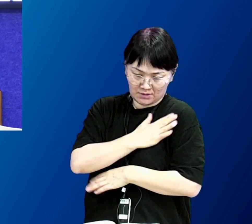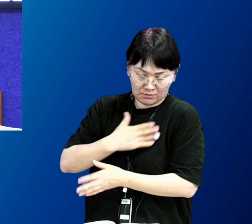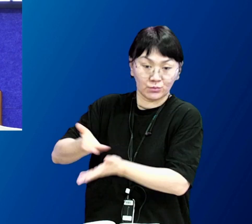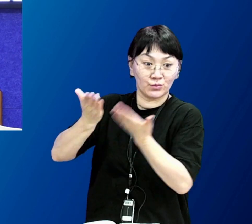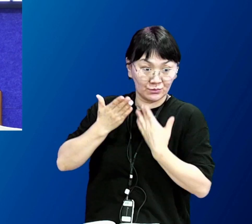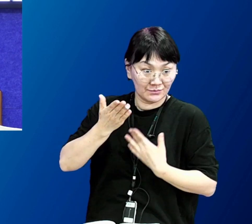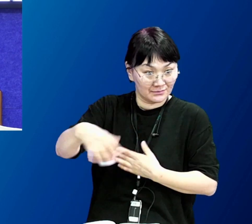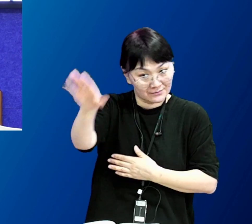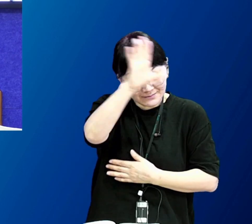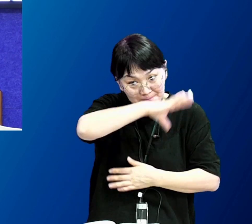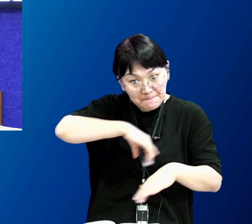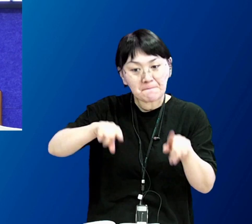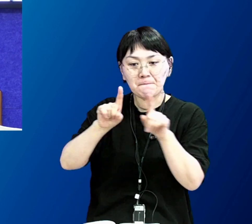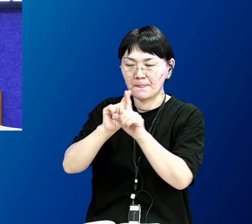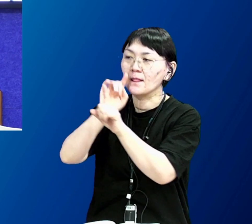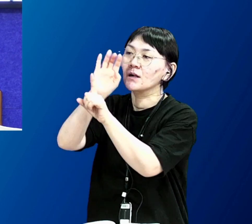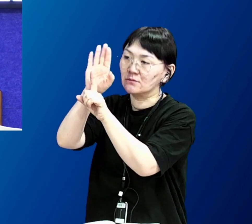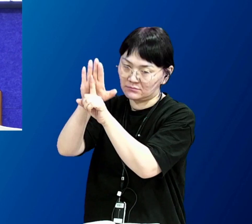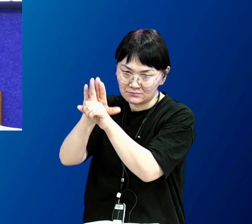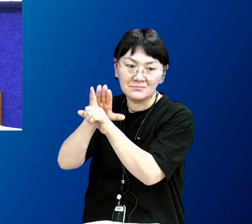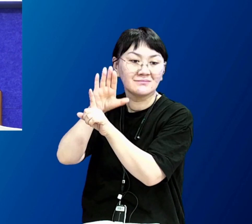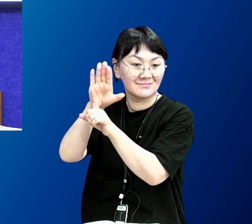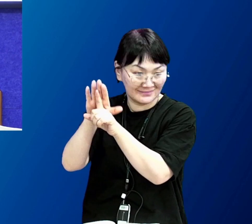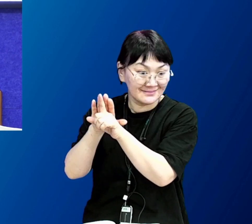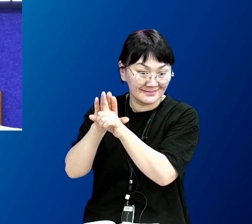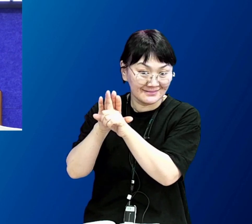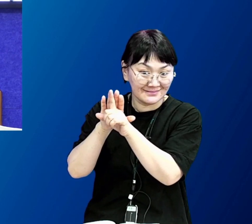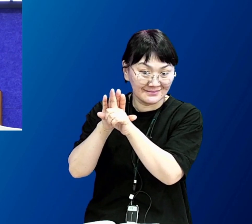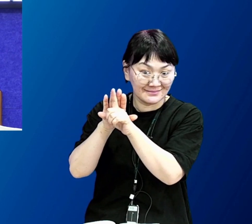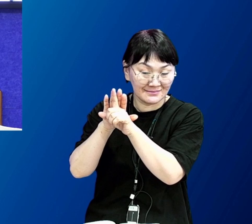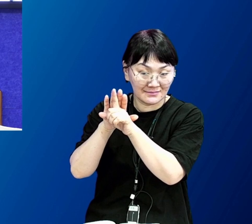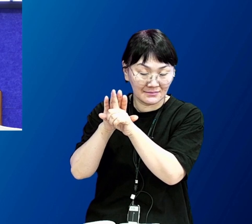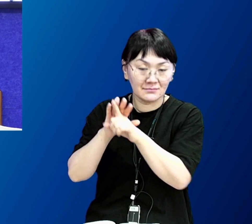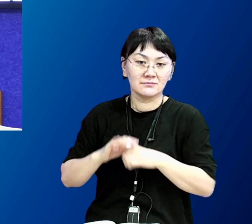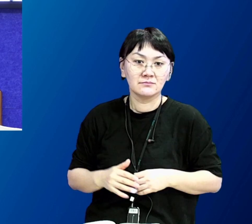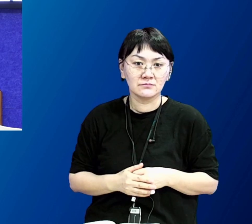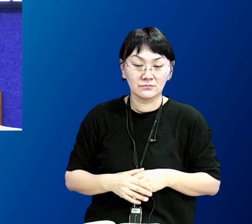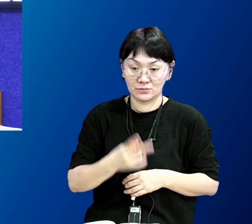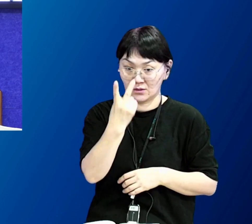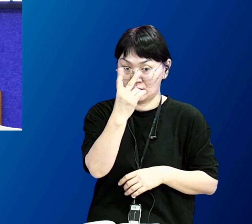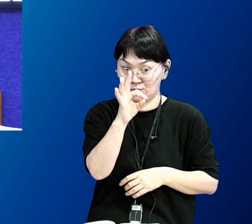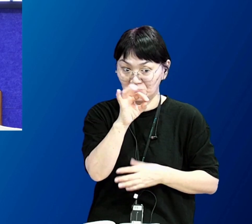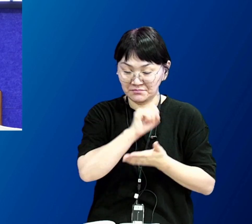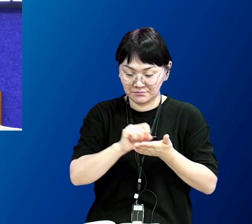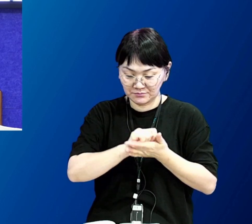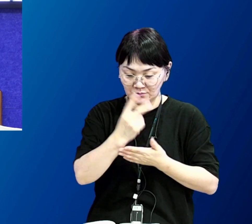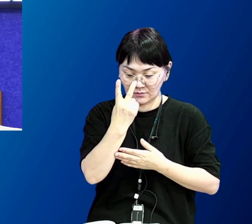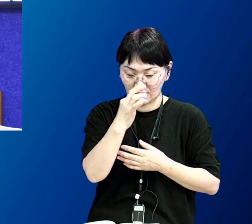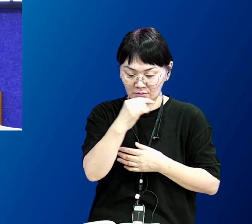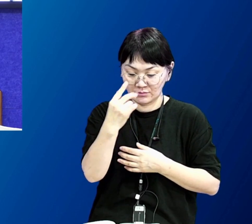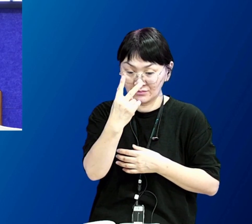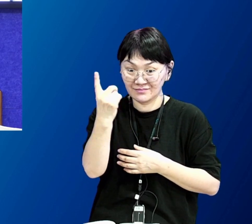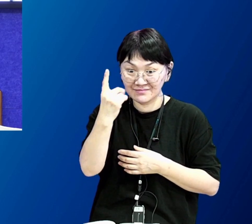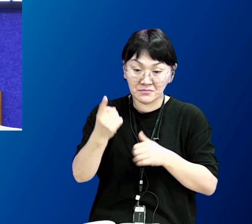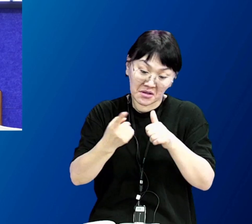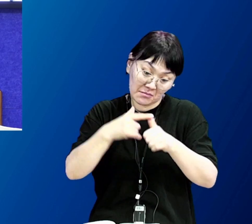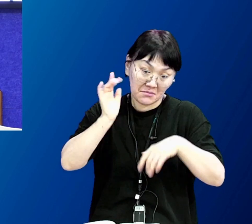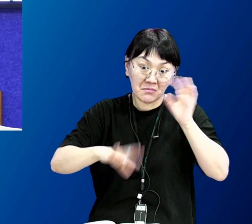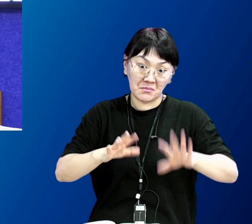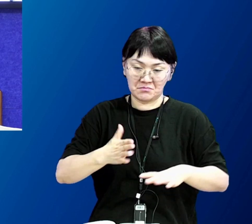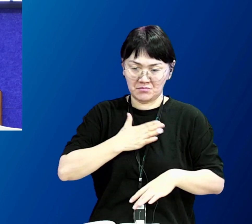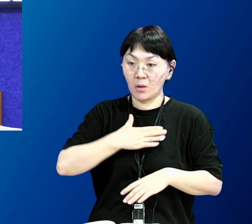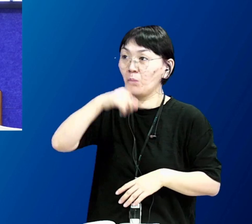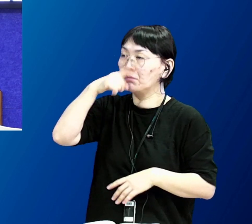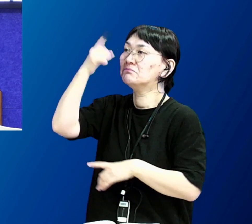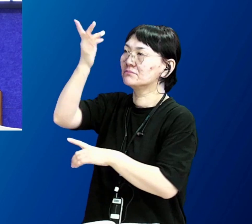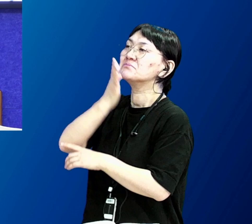бид хайрлагдав. Тэмэз? Харин 20-дэр ингэсэн байгаас 20-21-дэр хэн нэгэн нь би